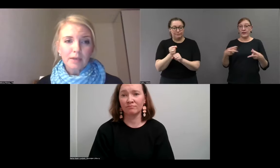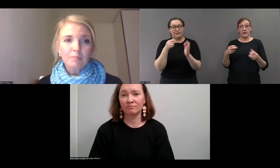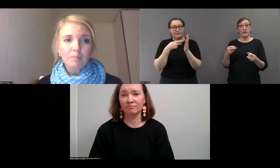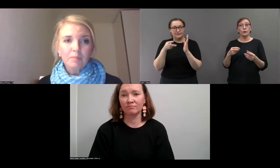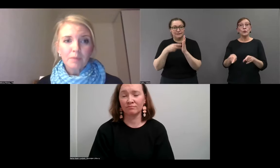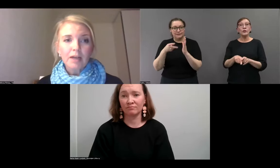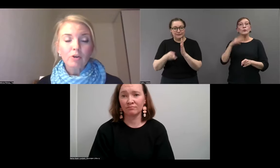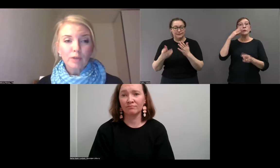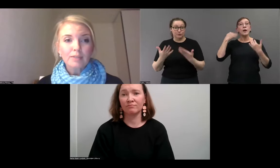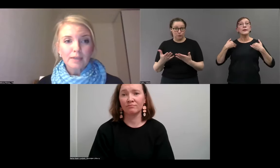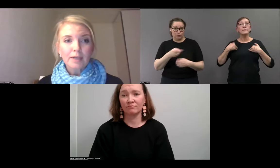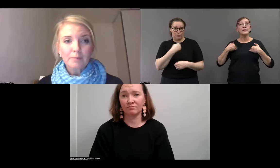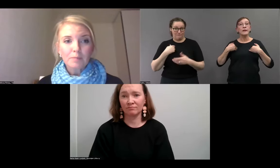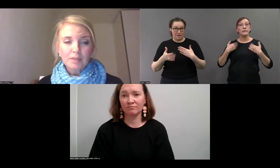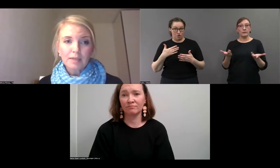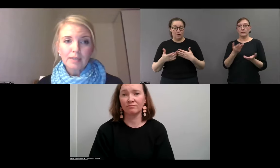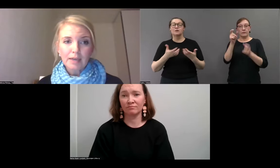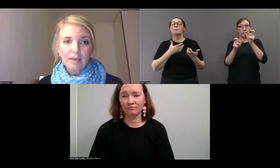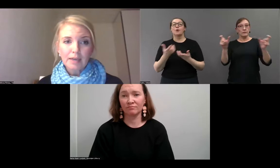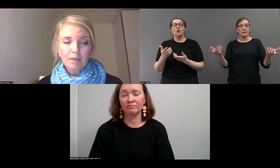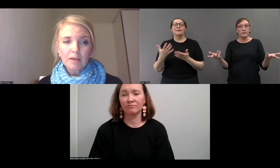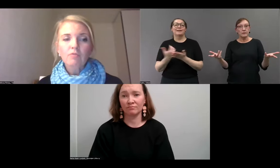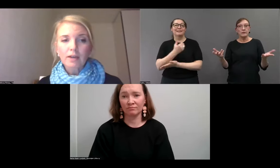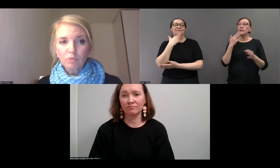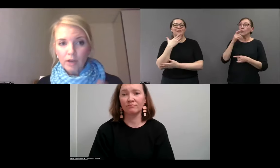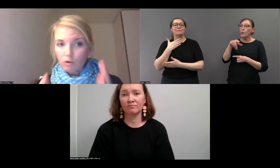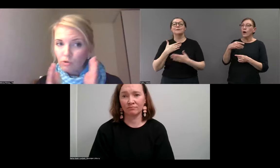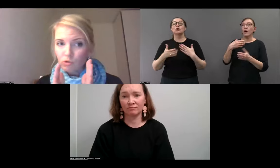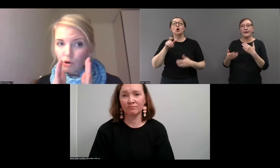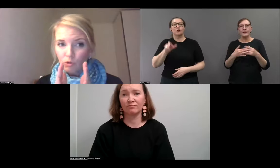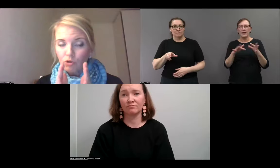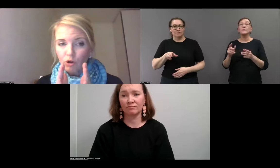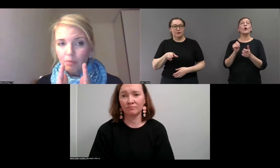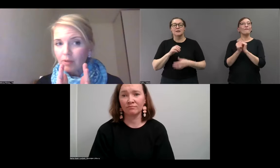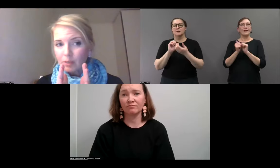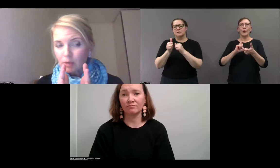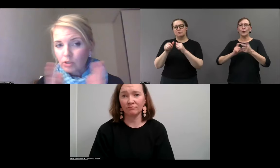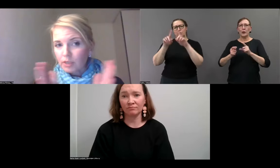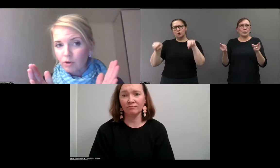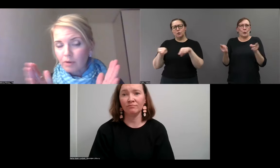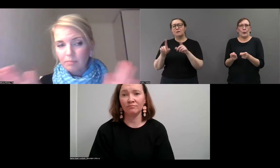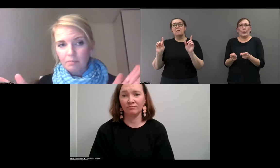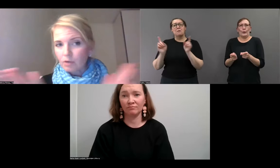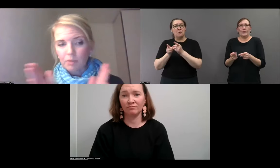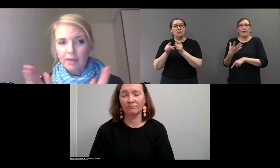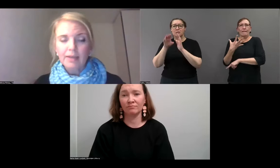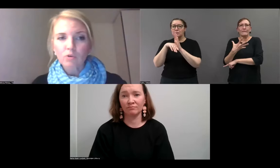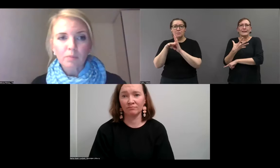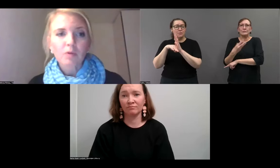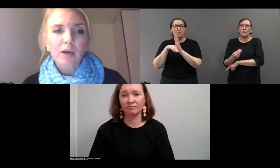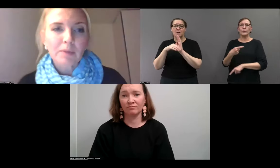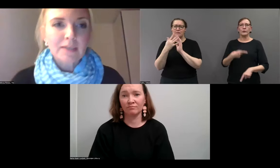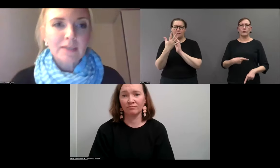meidän pitää löytää siihen tekijät. Vaikka urheiluruutu on lyhyt ohjelma, 5 minuuttia, 10 minuuttia, mä en